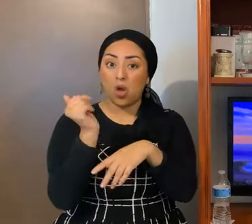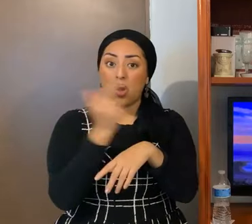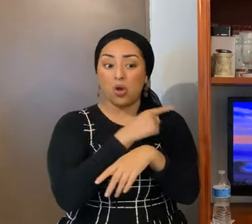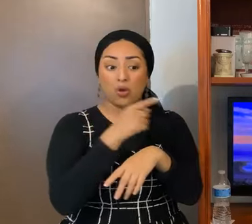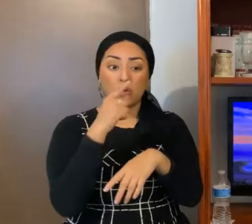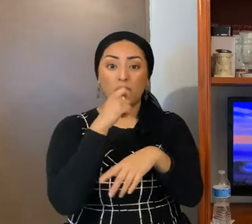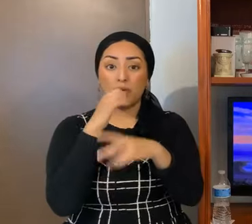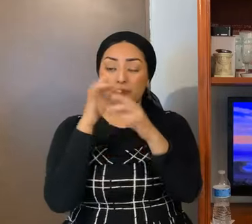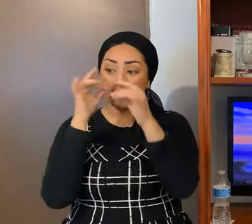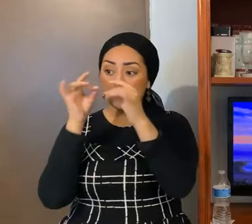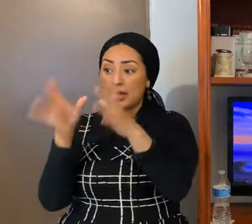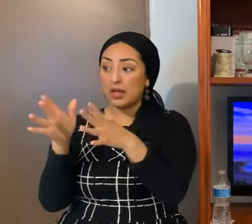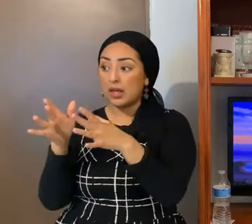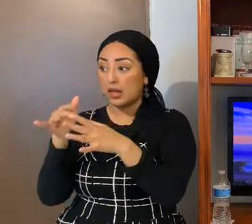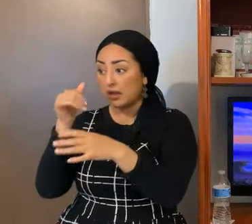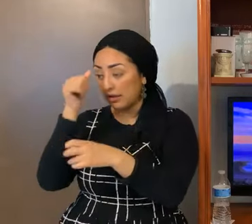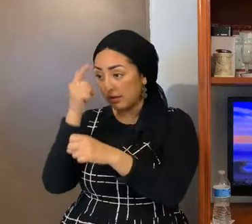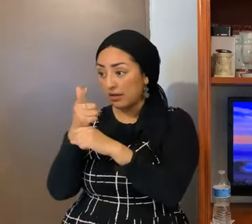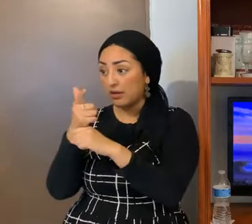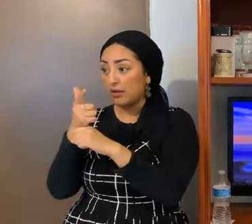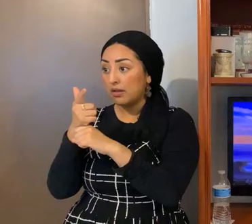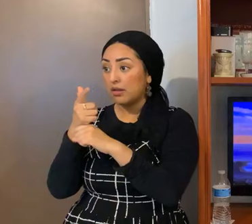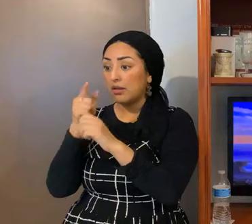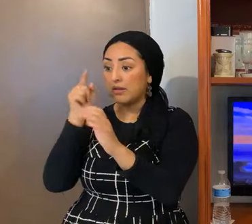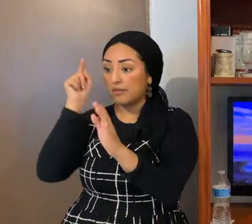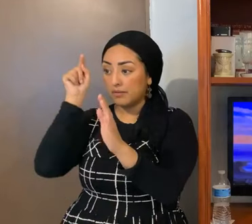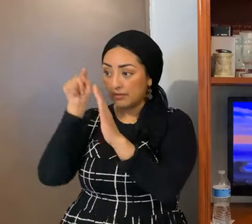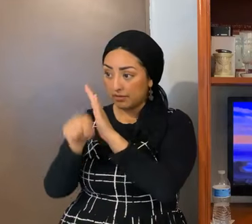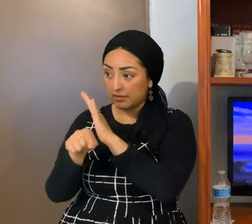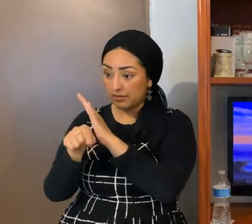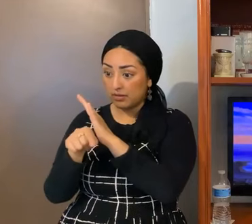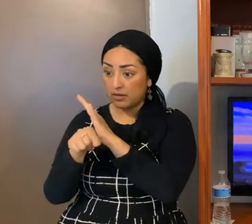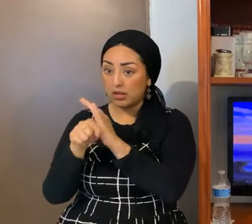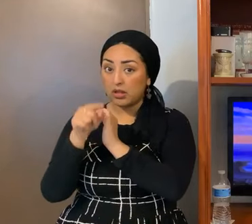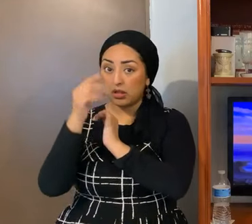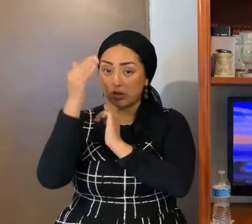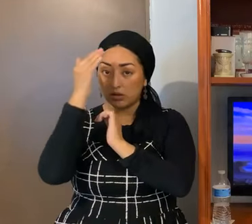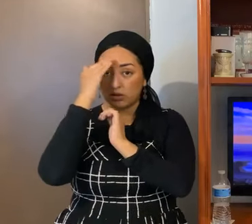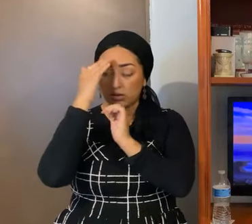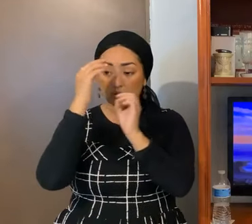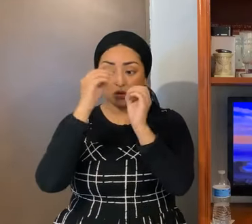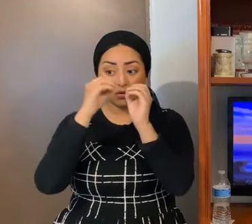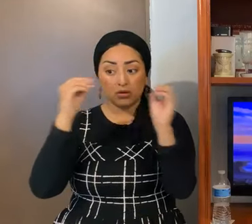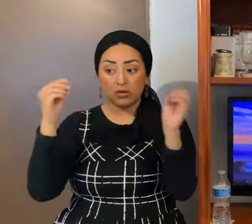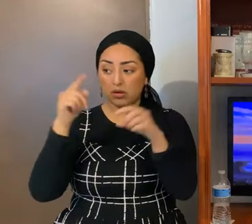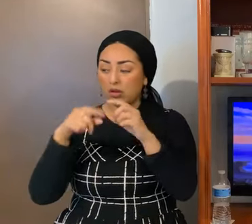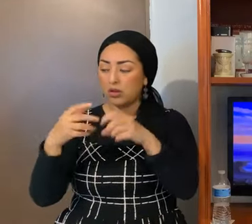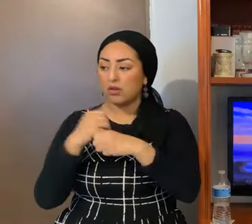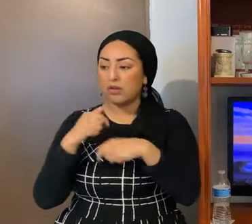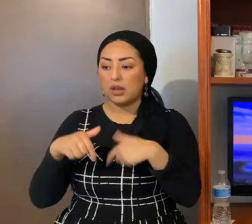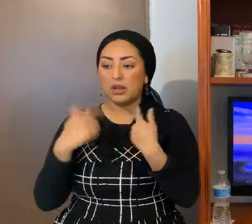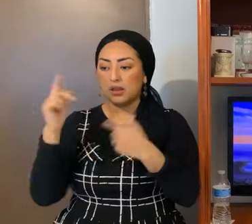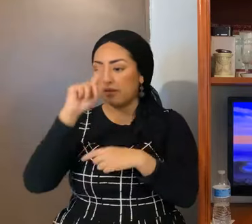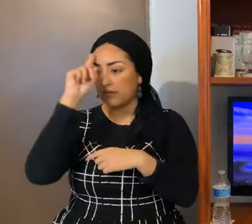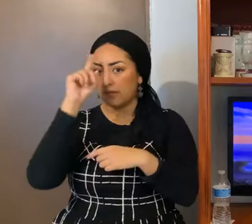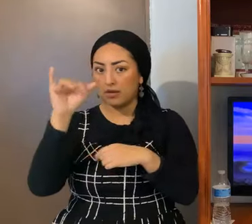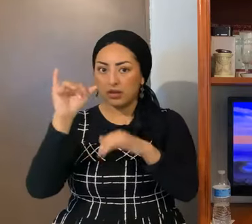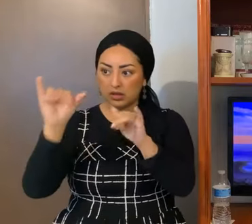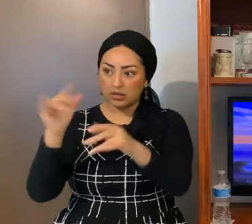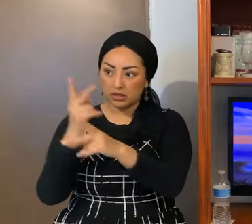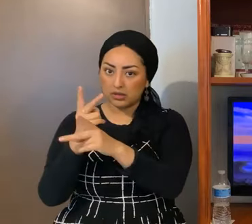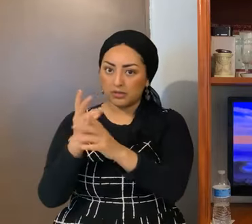aquel que aborrece a su hermano es homicida, y sabéis que ningún homicida tiene vida eterna permanente en